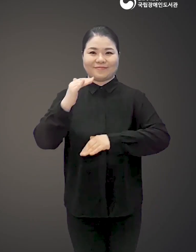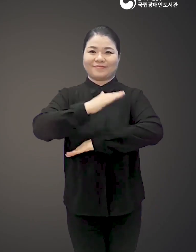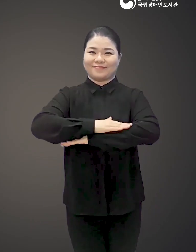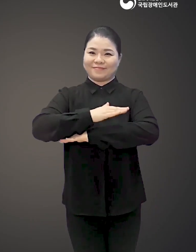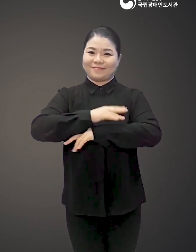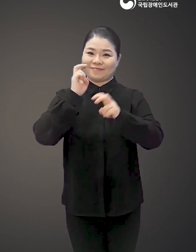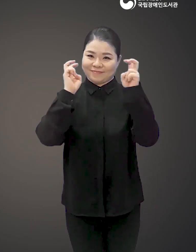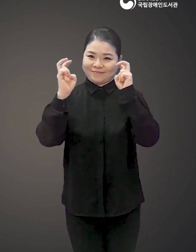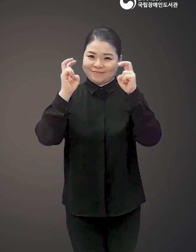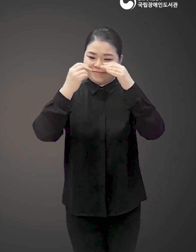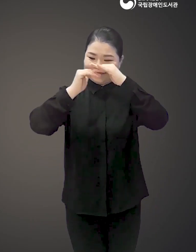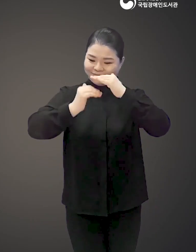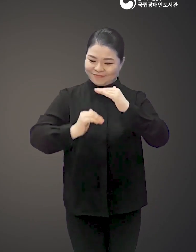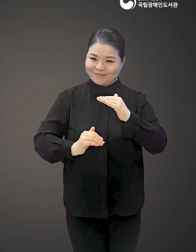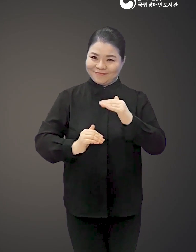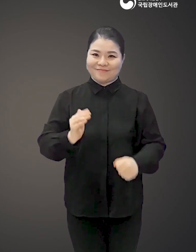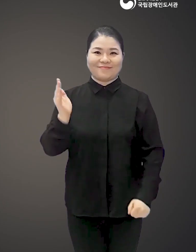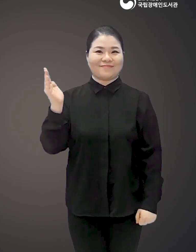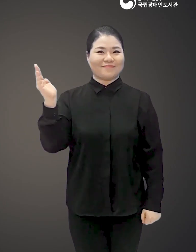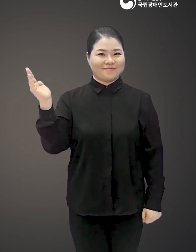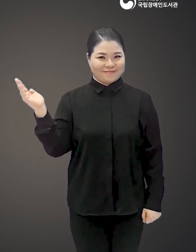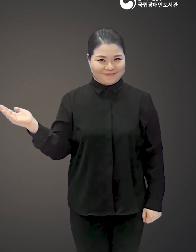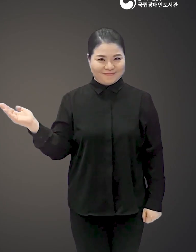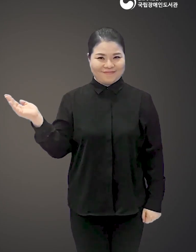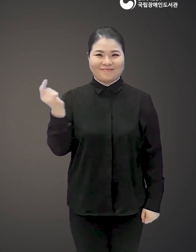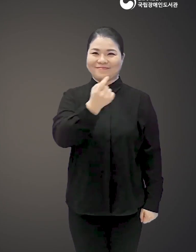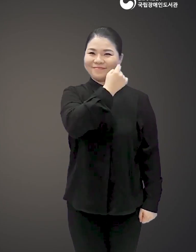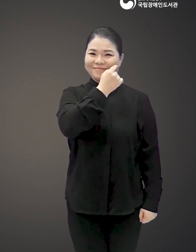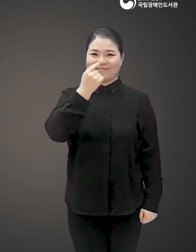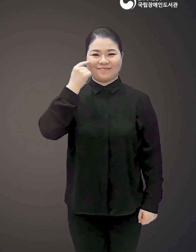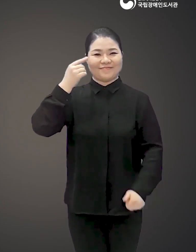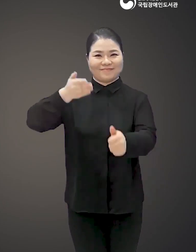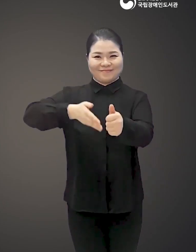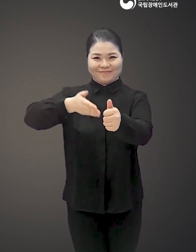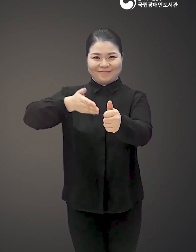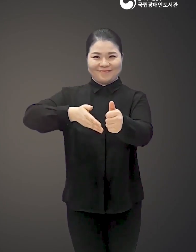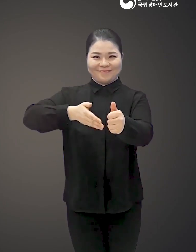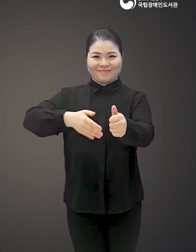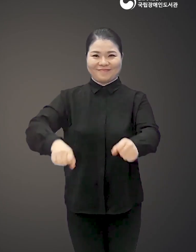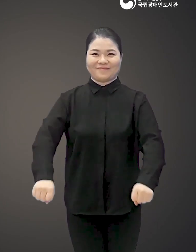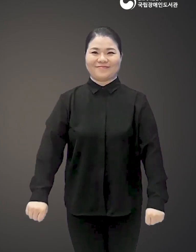판덩. 출판사 미디어숲.